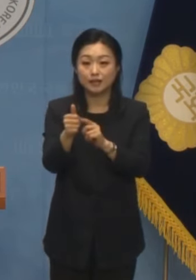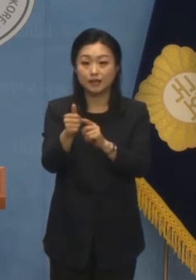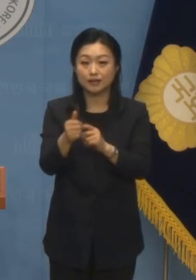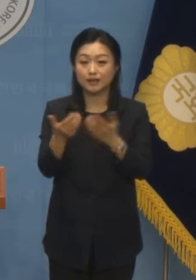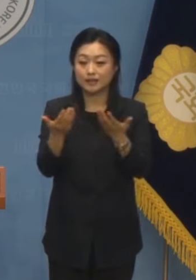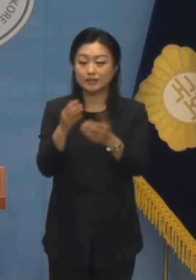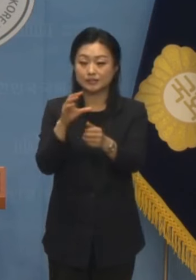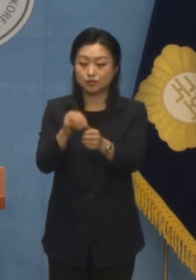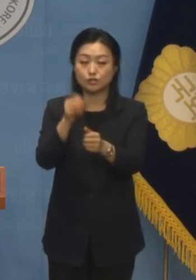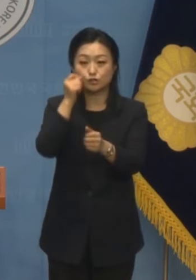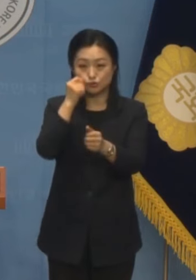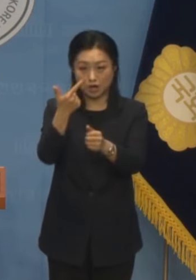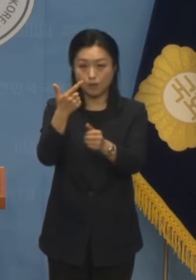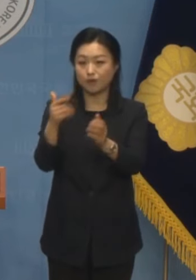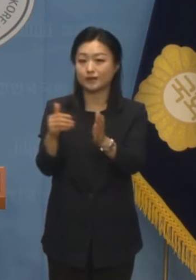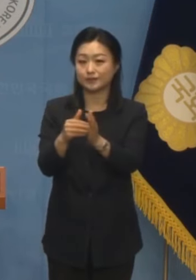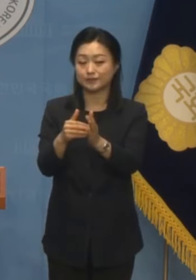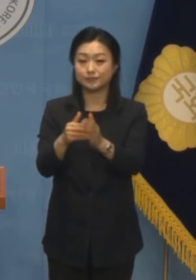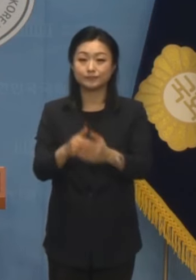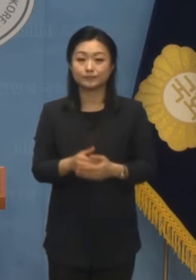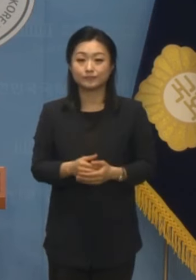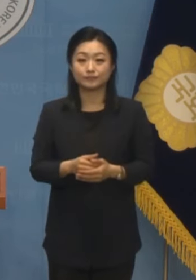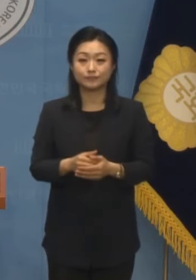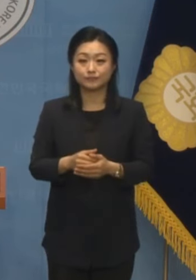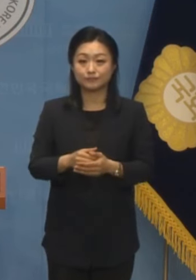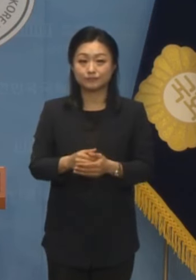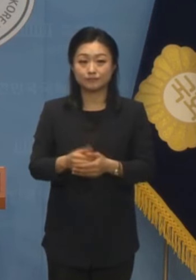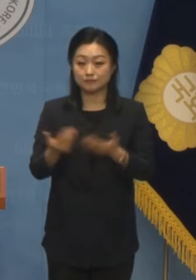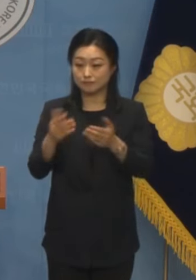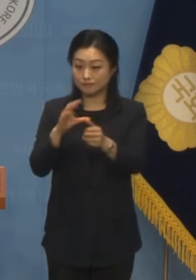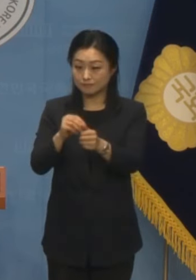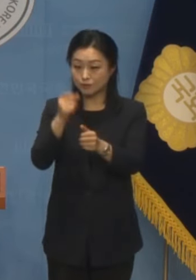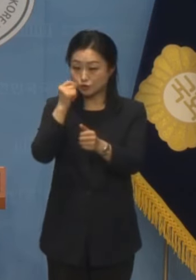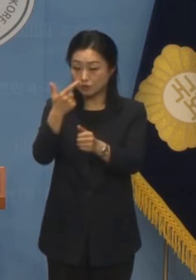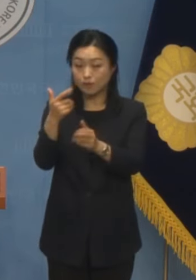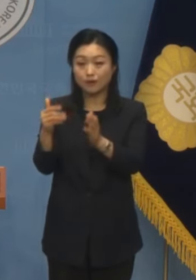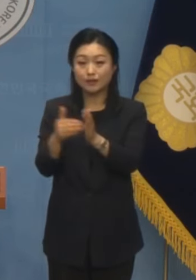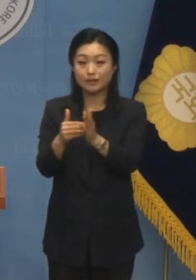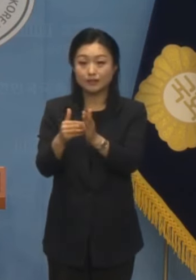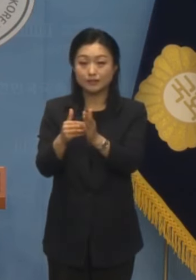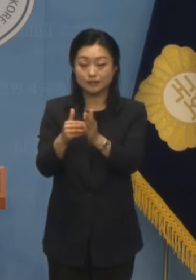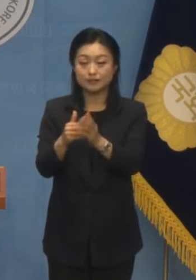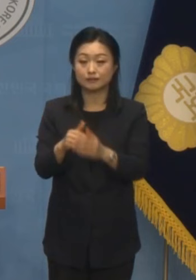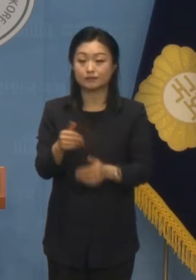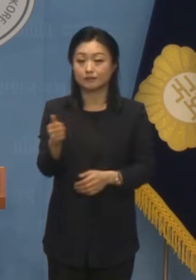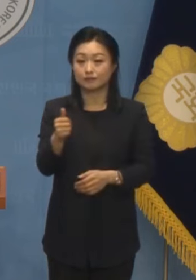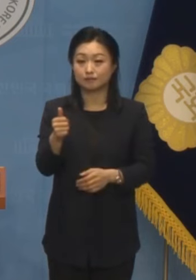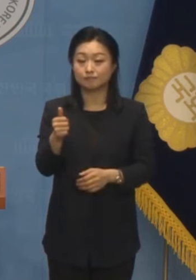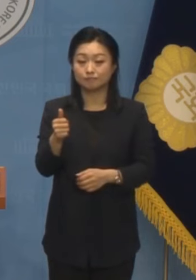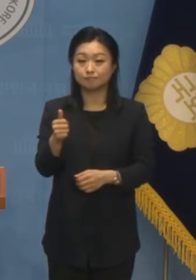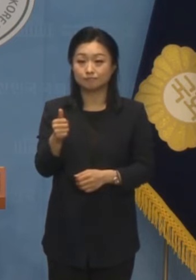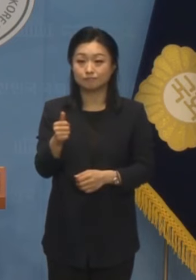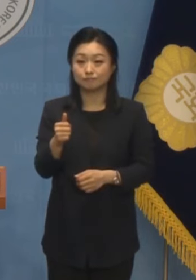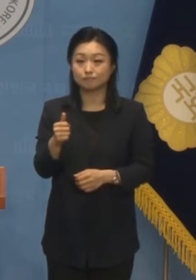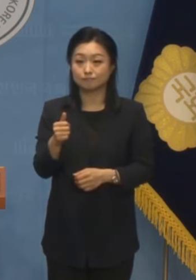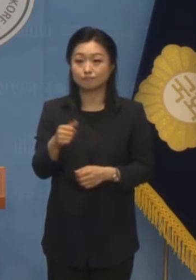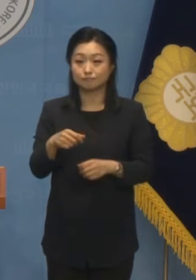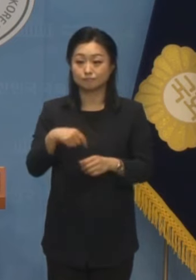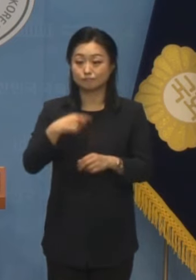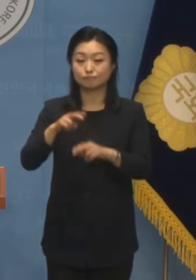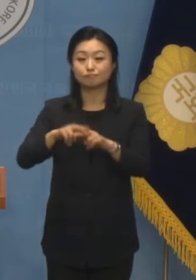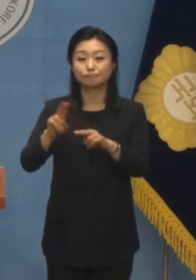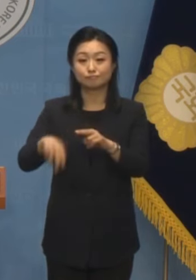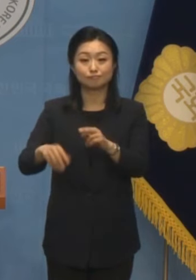정직 6개월에 불과했습니다. 정직 6개월 처분을 받고 이 경우에는 그냥 명예롭게